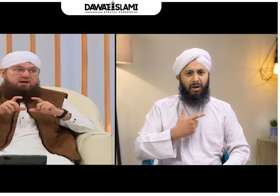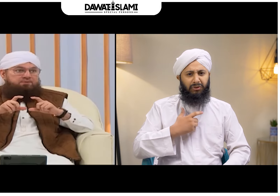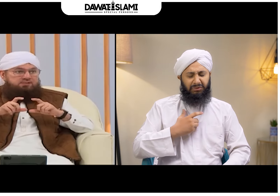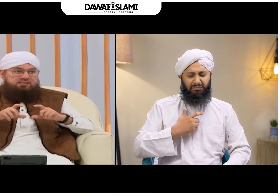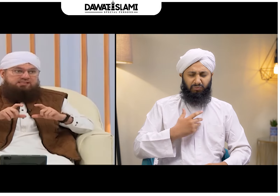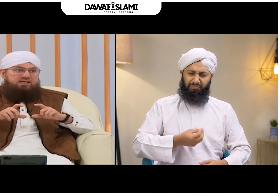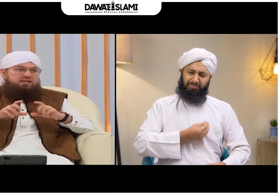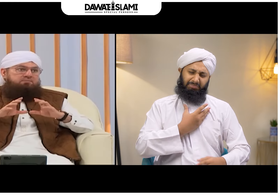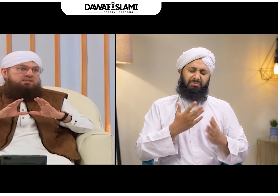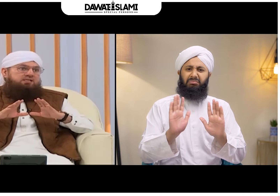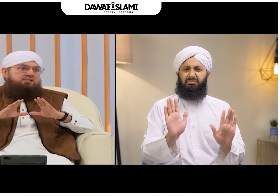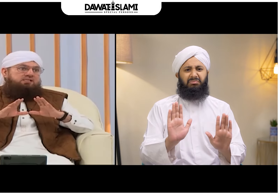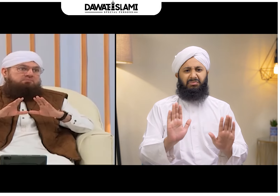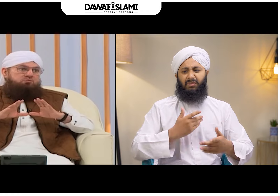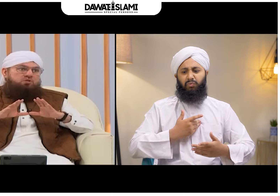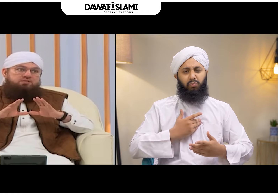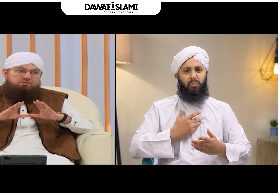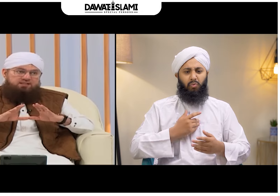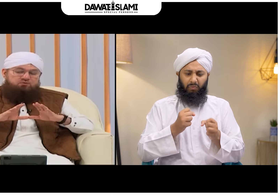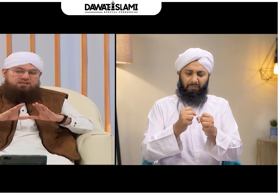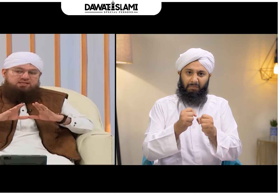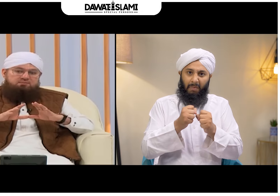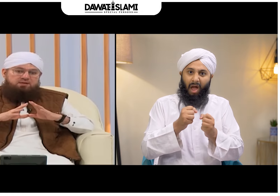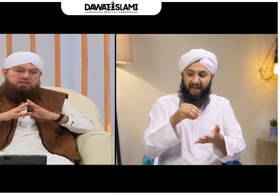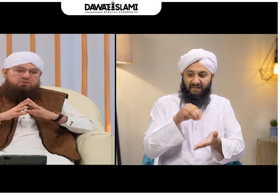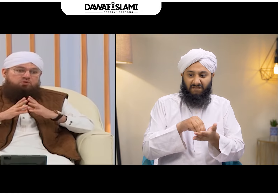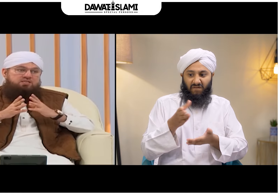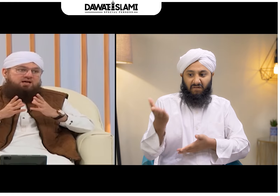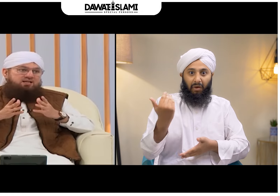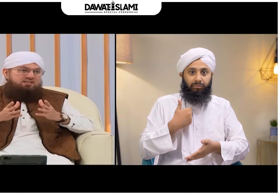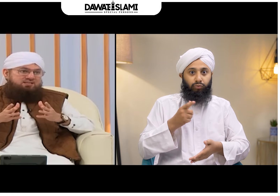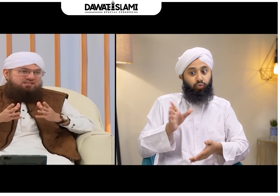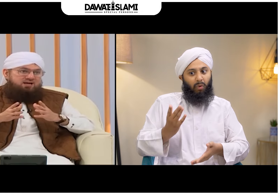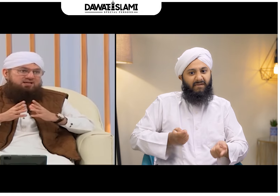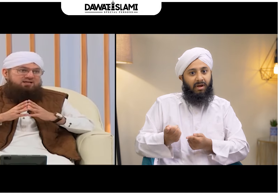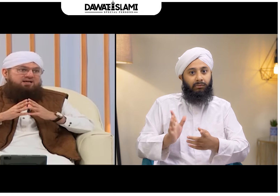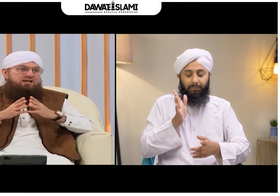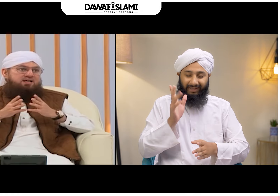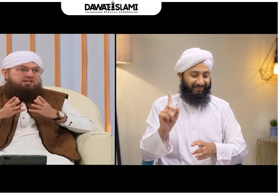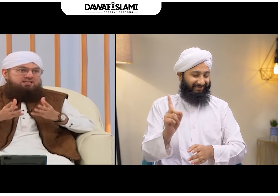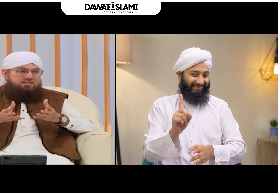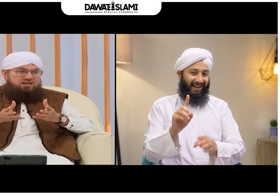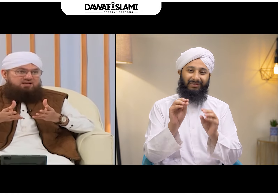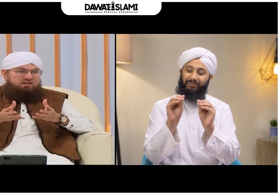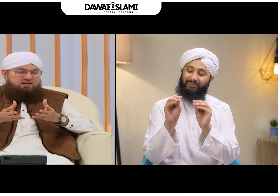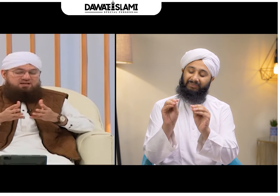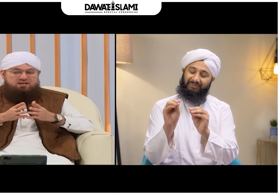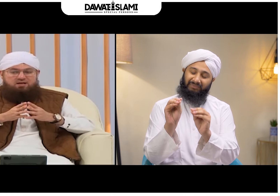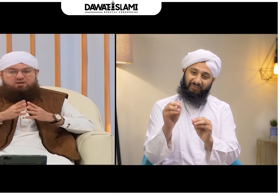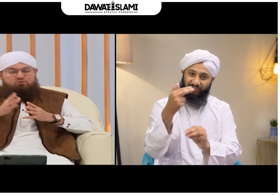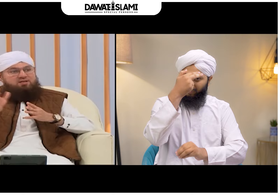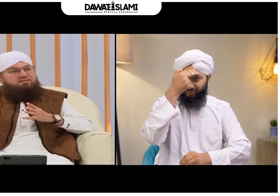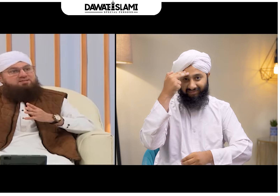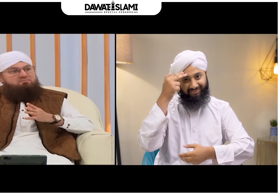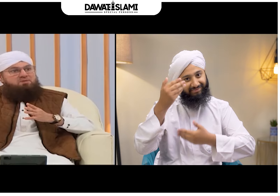یہ ناپسندیدہ ہے کہ بندہ کسی کی مجبوری سے فائدہ اٹھائے، بلکہ ہمیں تو ایثار کا درس دیا گیا، خیر خواہی کا درس دیا گیا.